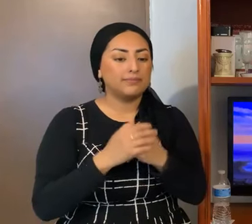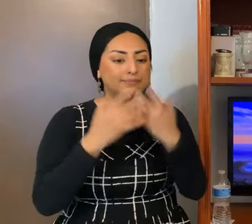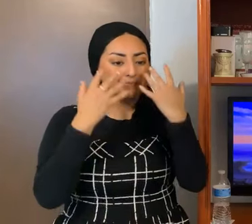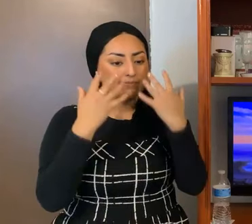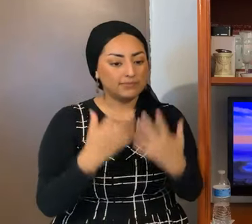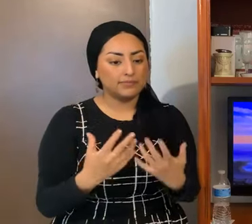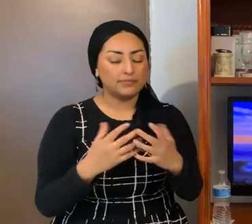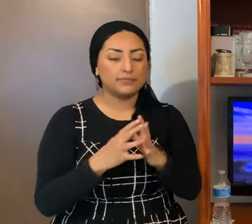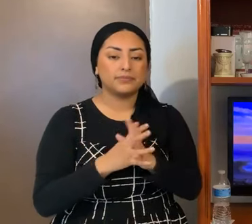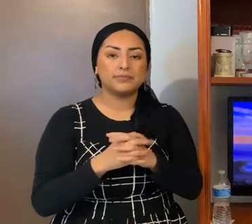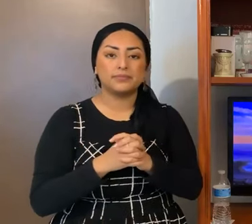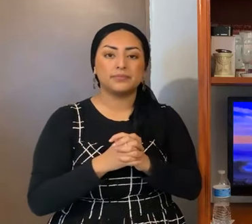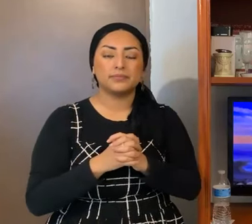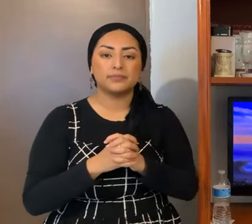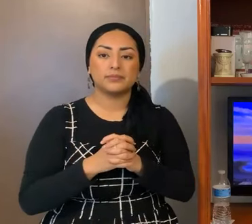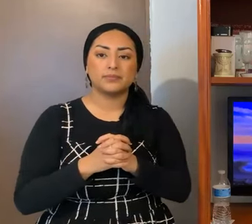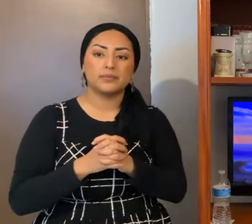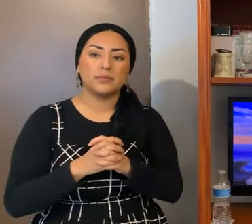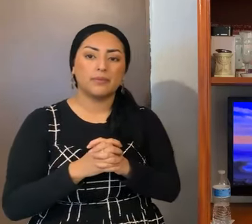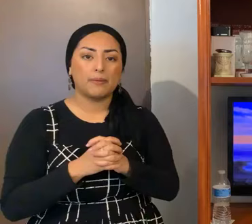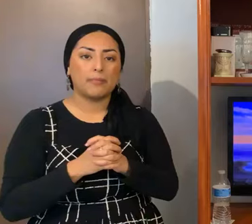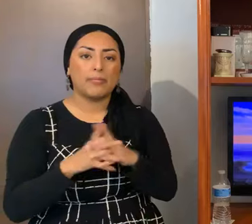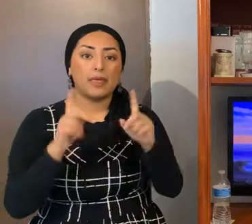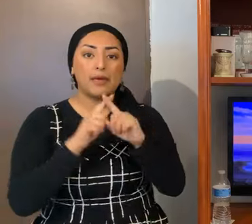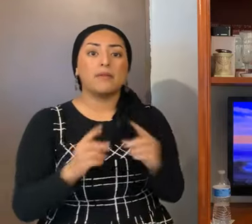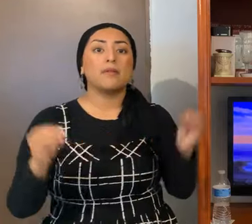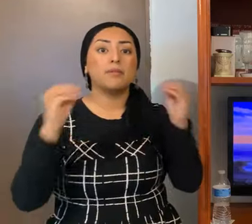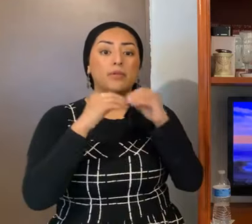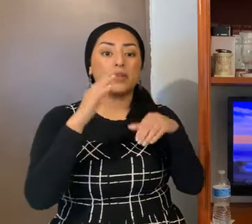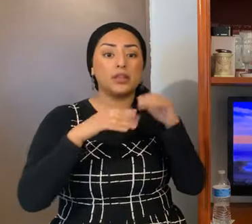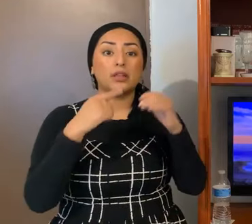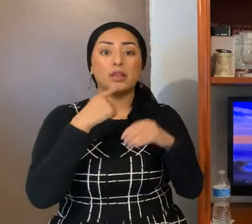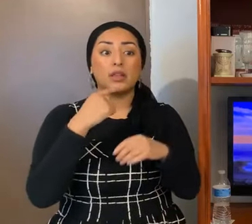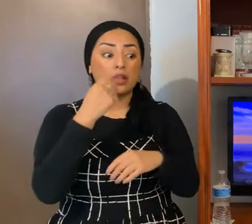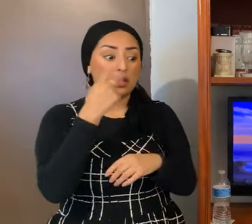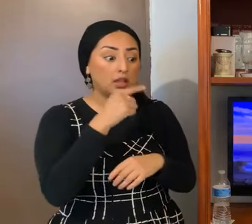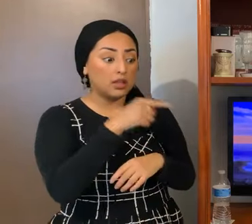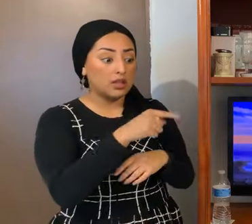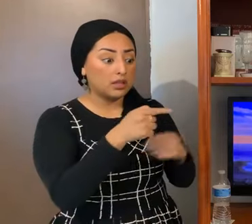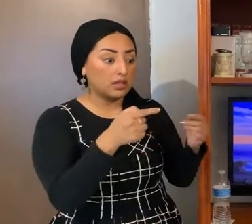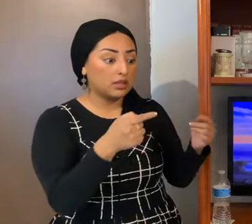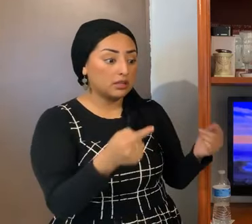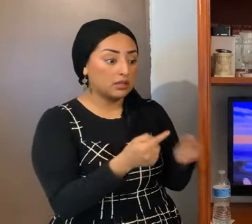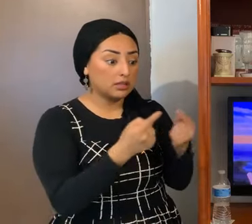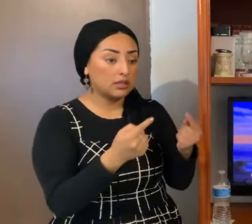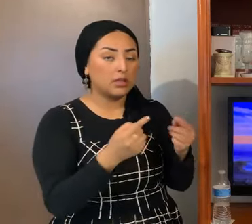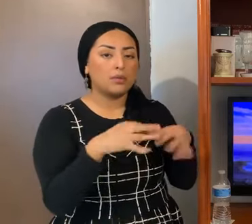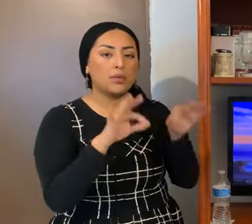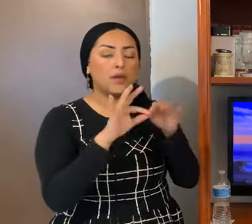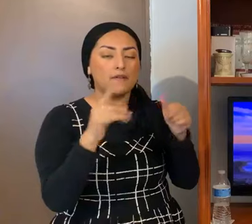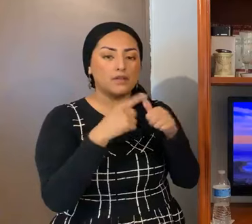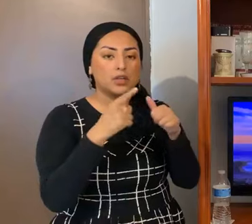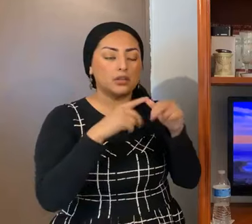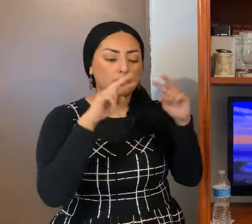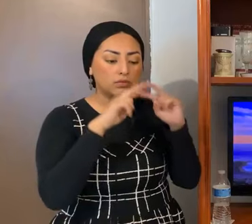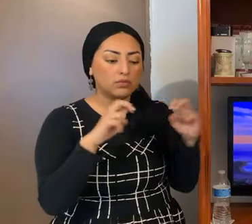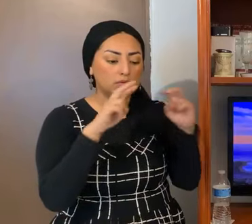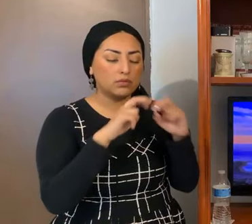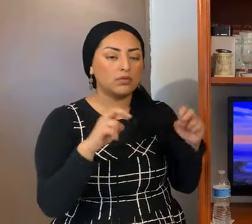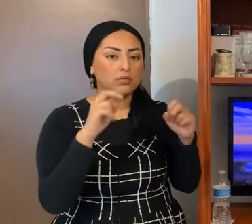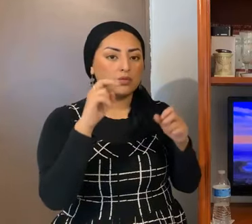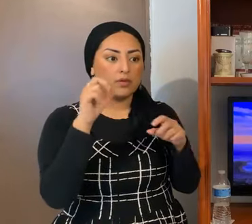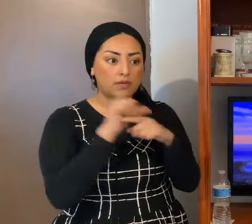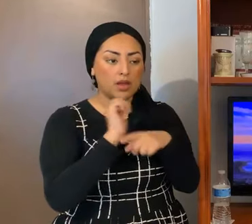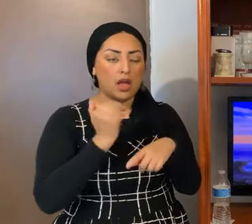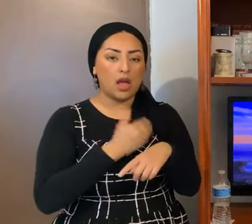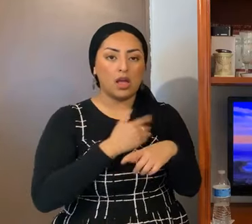grave, pero más que decir, bueno, miren cómo ellos pecaron, vamos a analizarlo más a profundidad y vamos a aplicarlo a